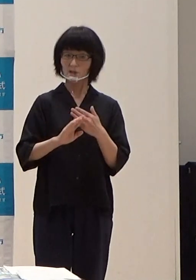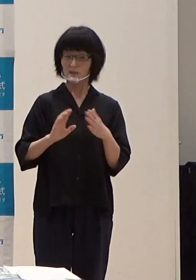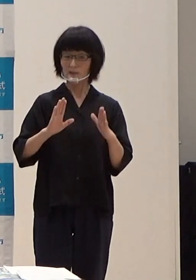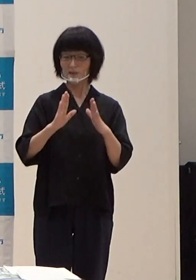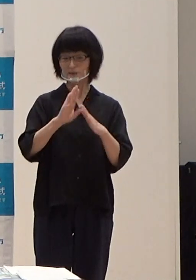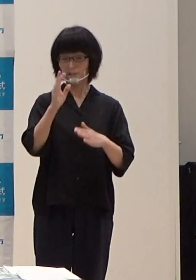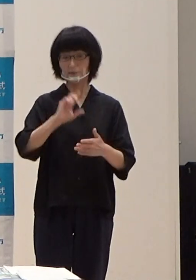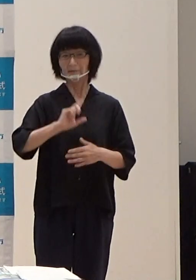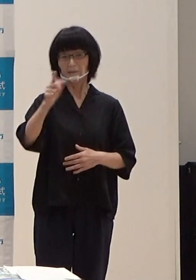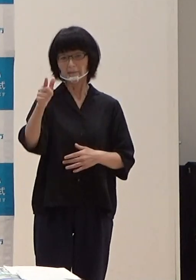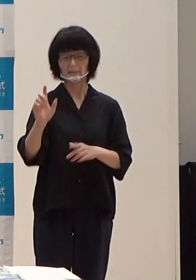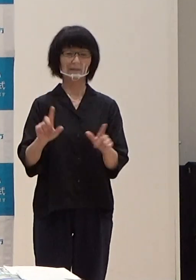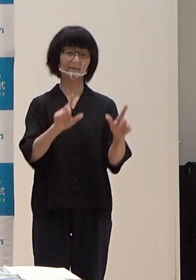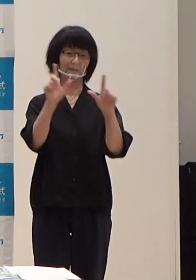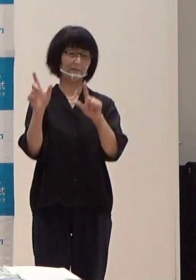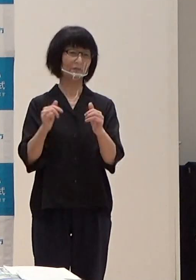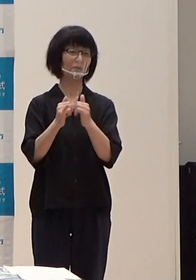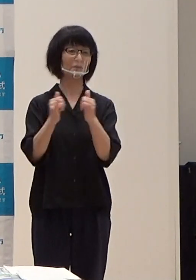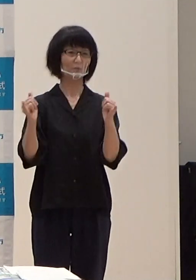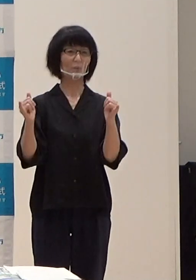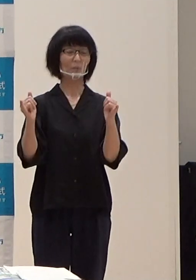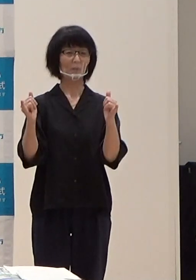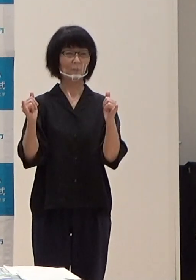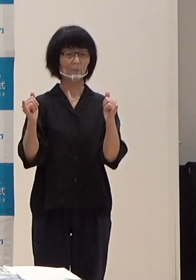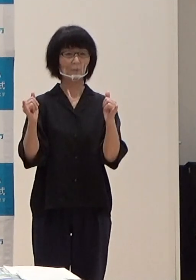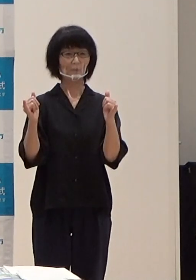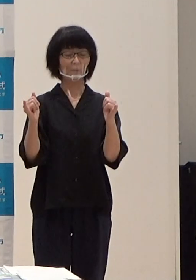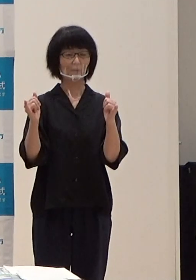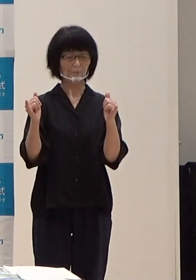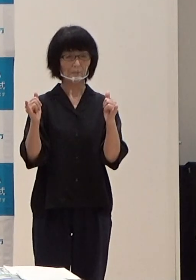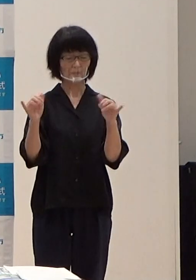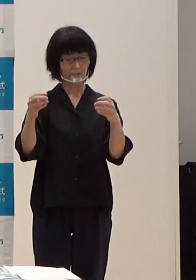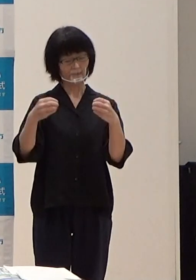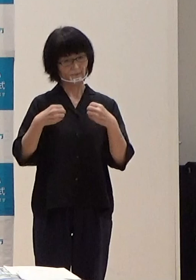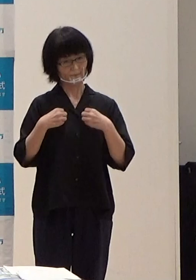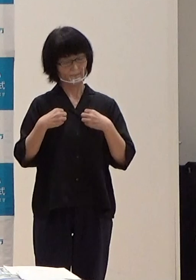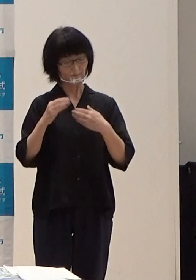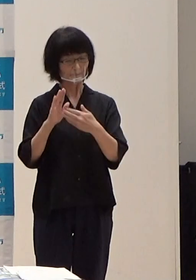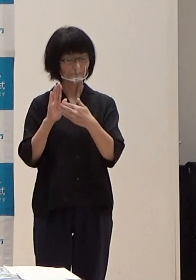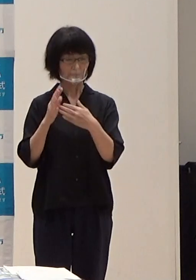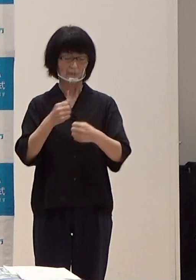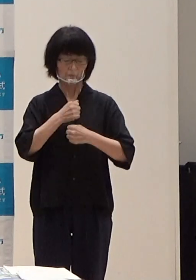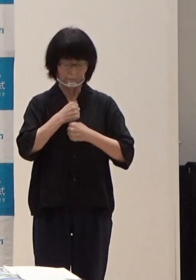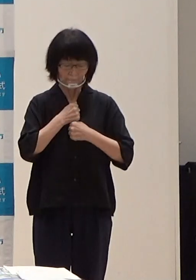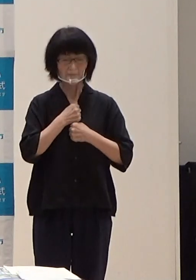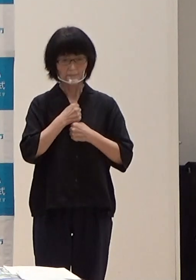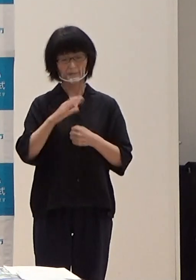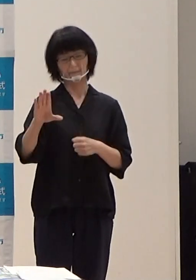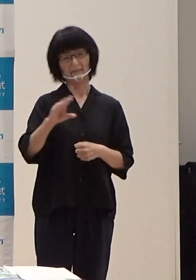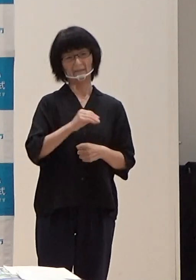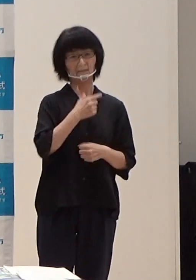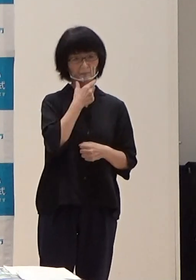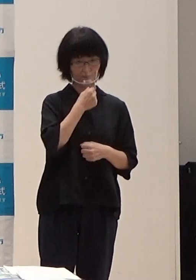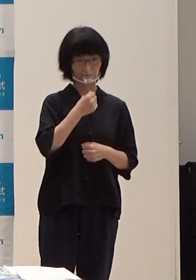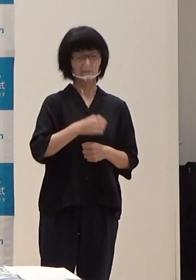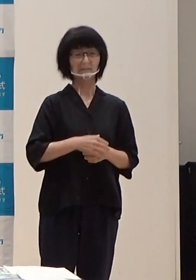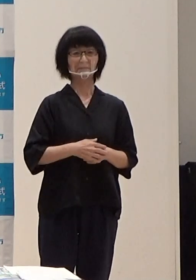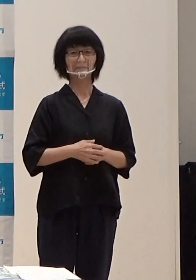られる方はですね、罹患しないでお戻りいただければと存じます。